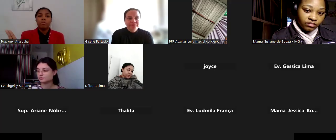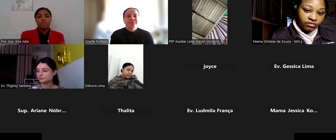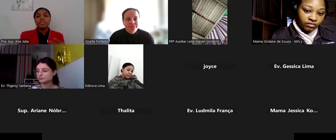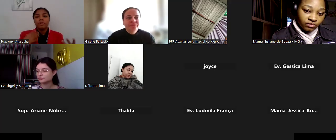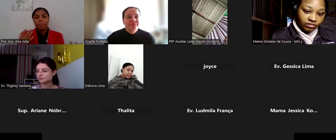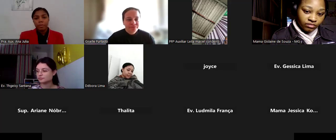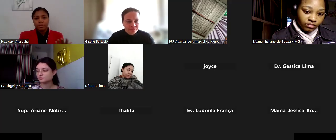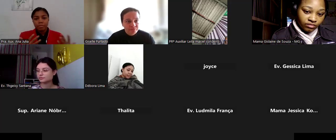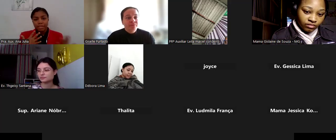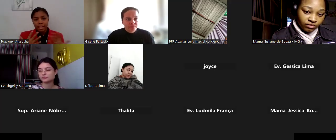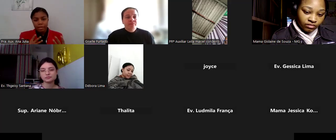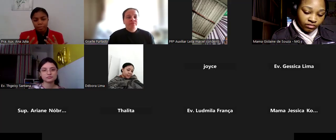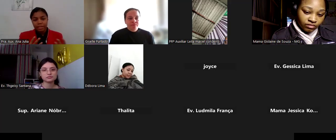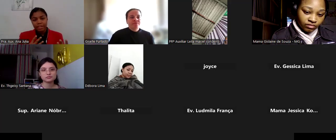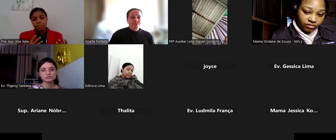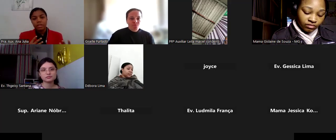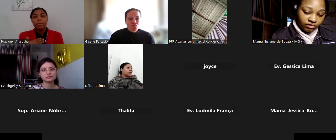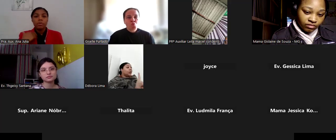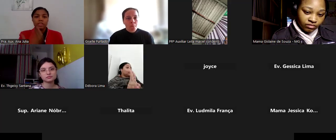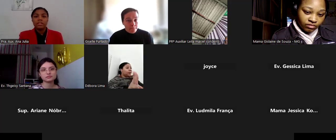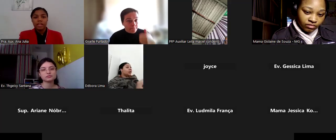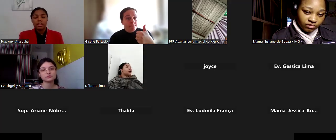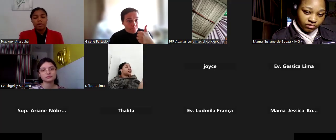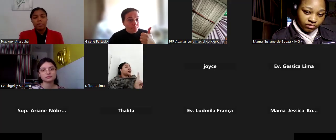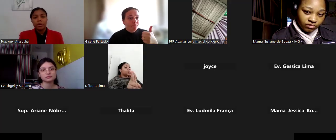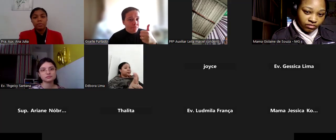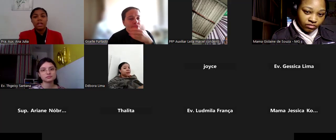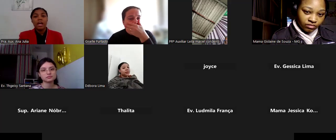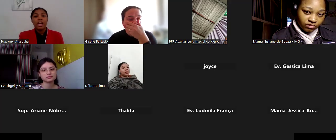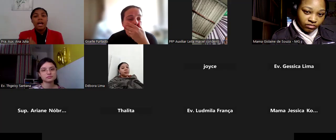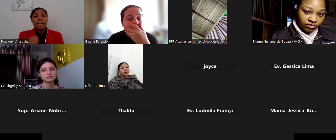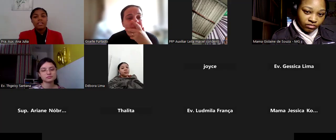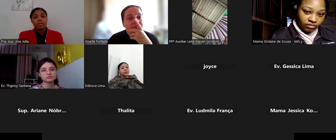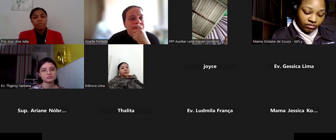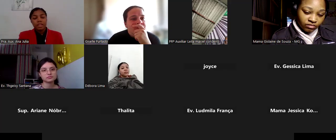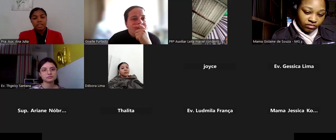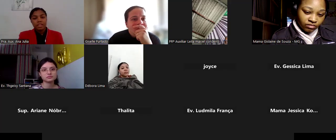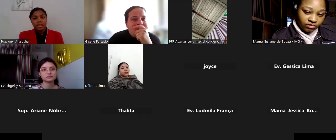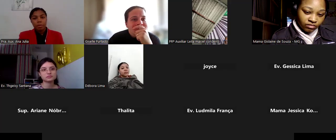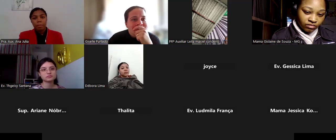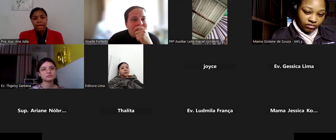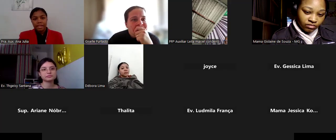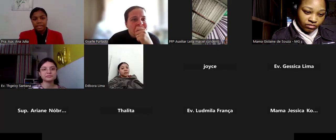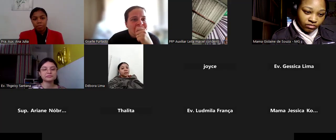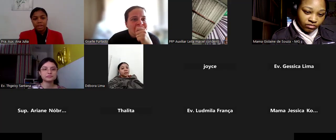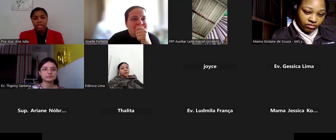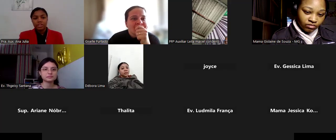fazendo uma pergunta, mas é a minha expressão que está mostrando que aquilo é uma pergunta. A senhora poderia trazer uma aplicação para gente